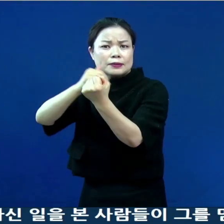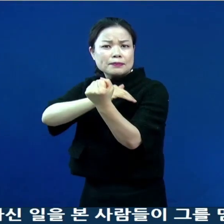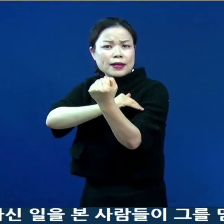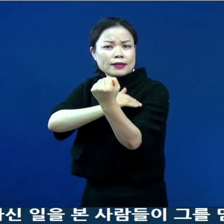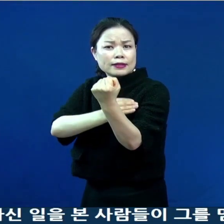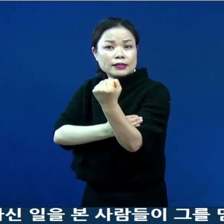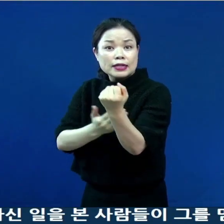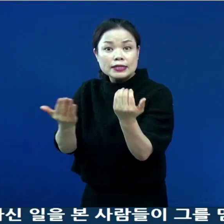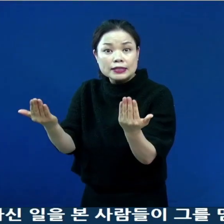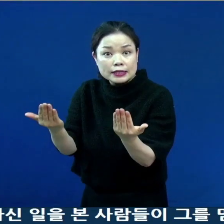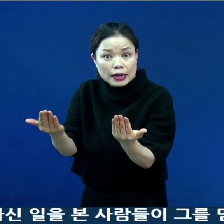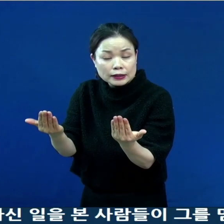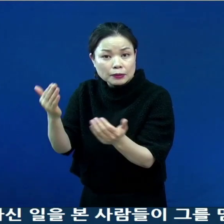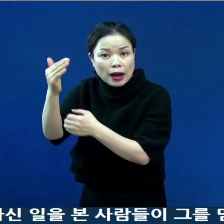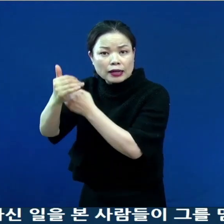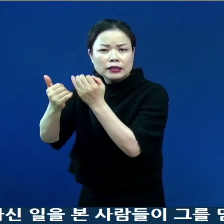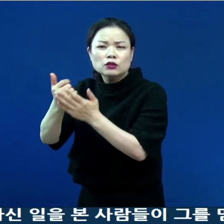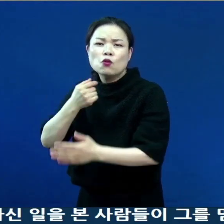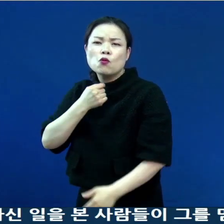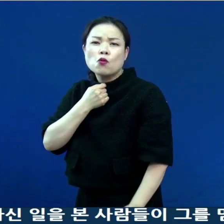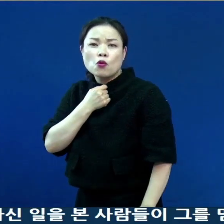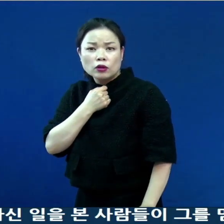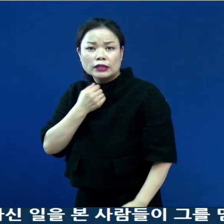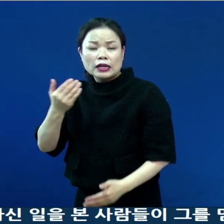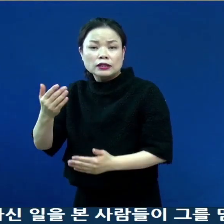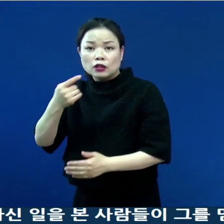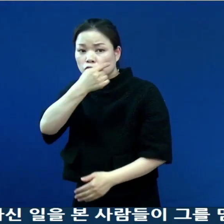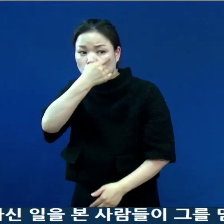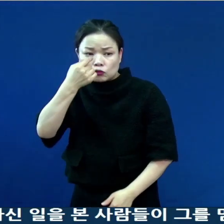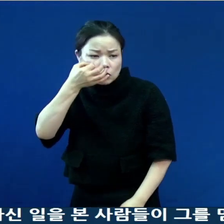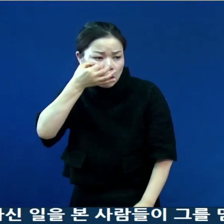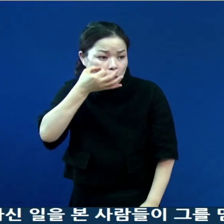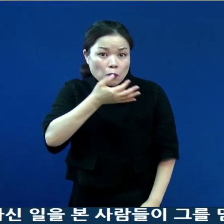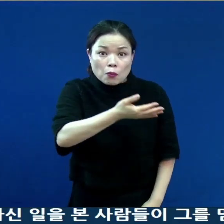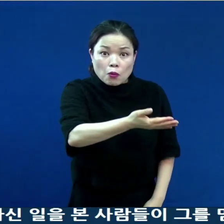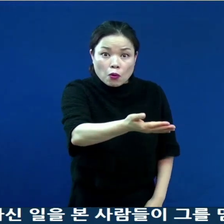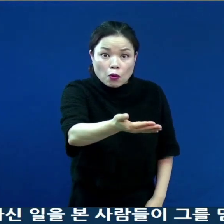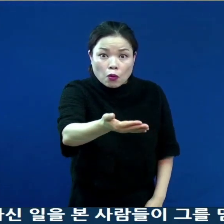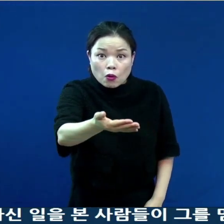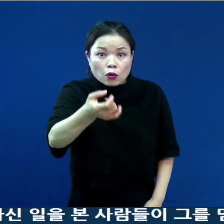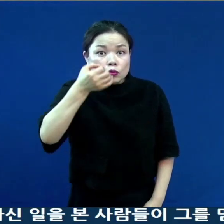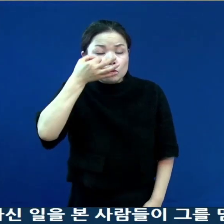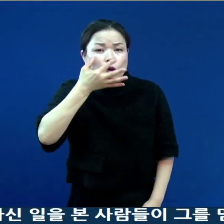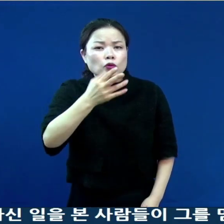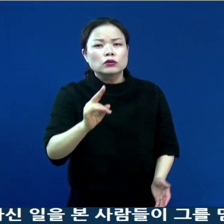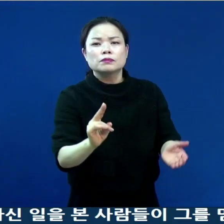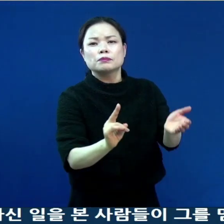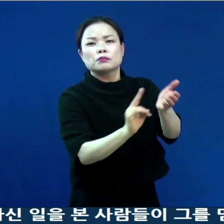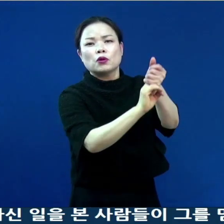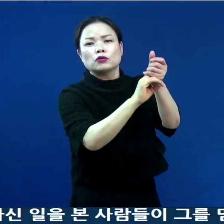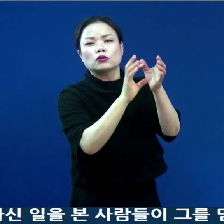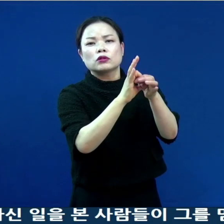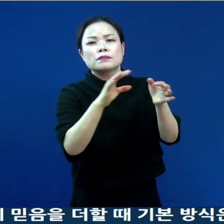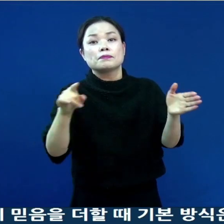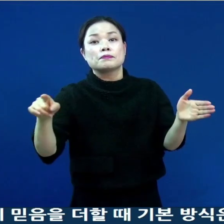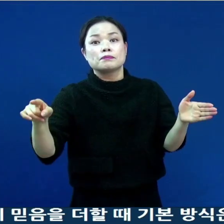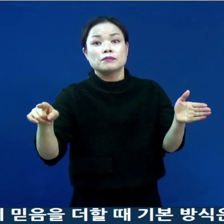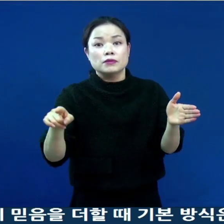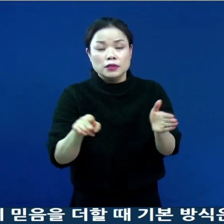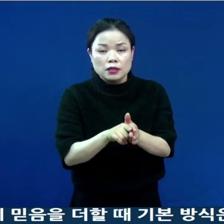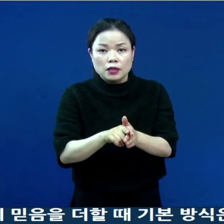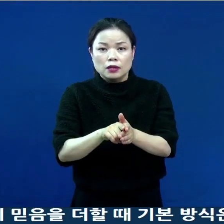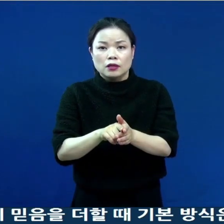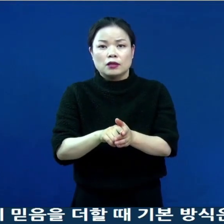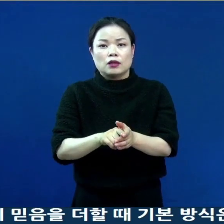하나님의 일하심, 하나님이 하시고자 하는 일을 눈에 보여주고 눈에 보여준 표적을 통해서 믿게 하는 게